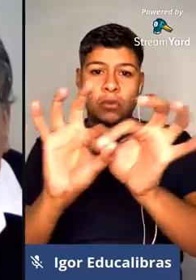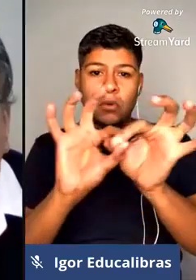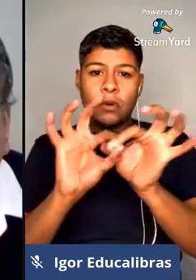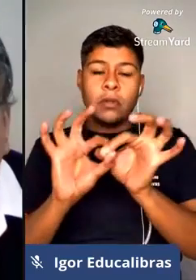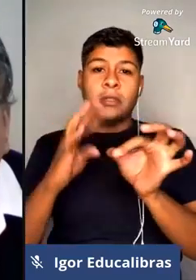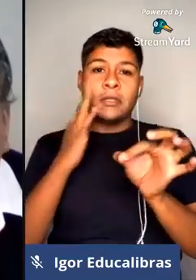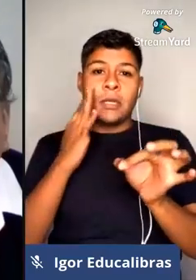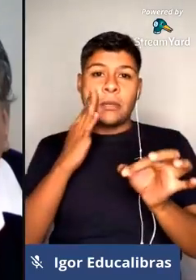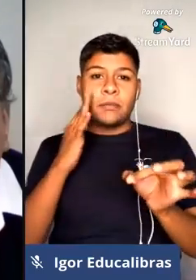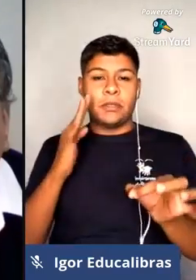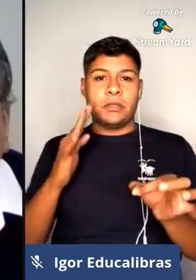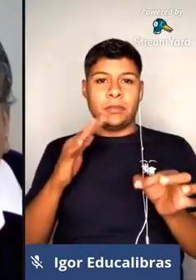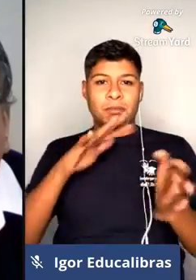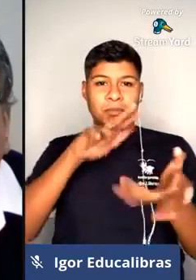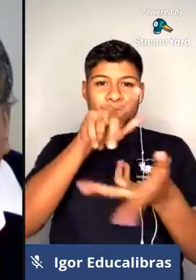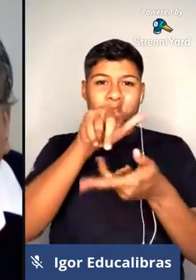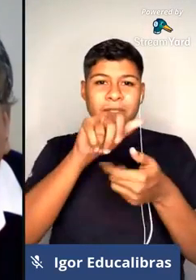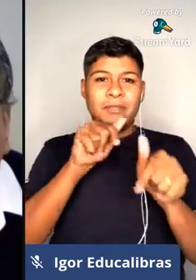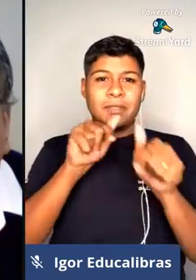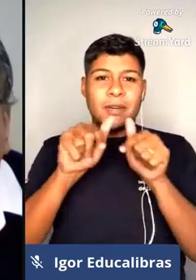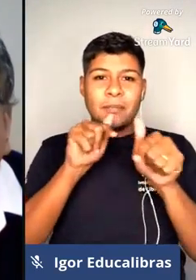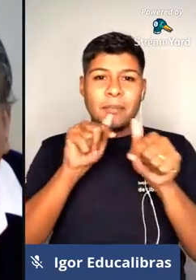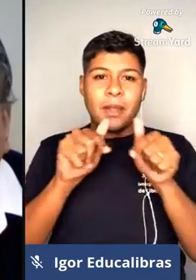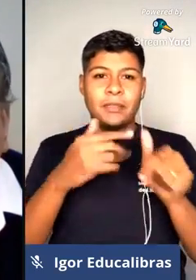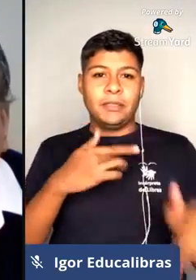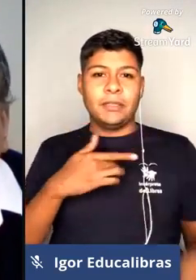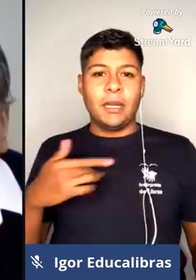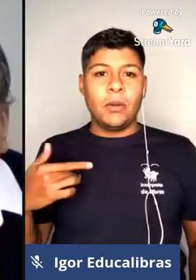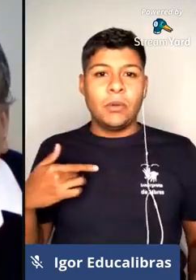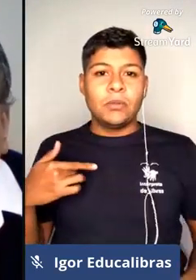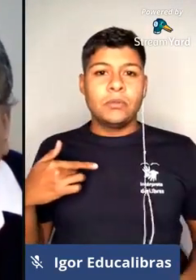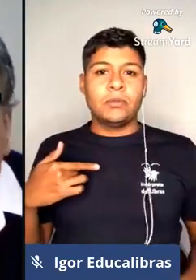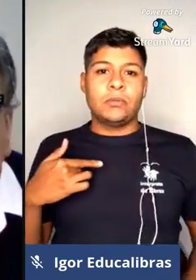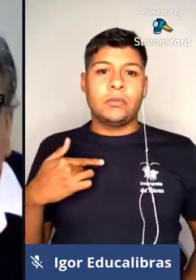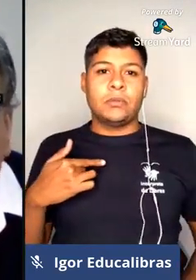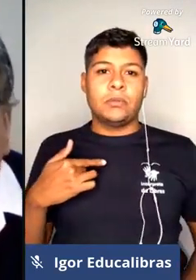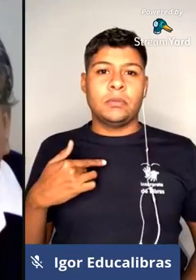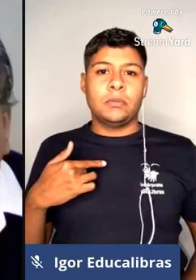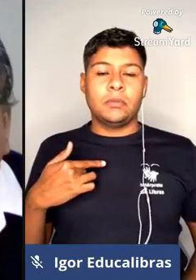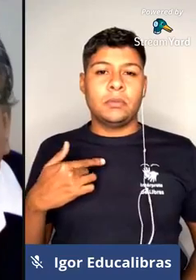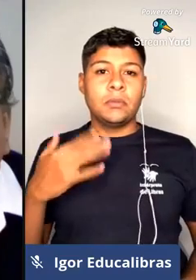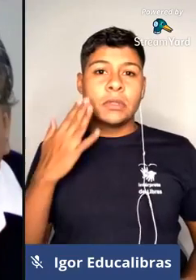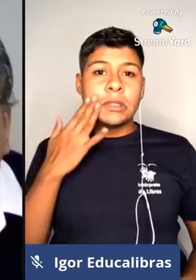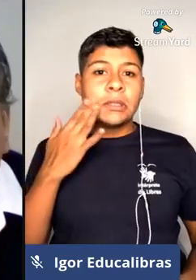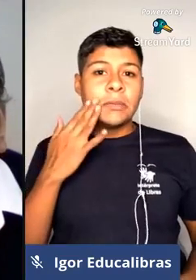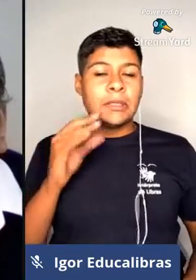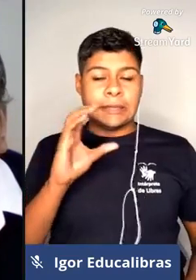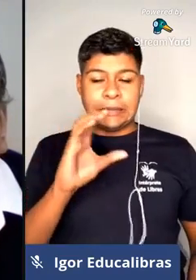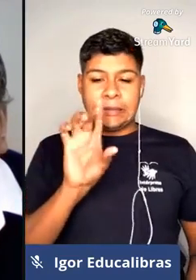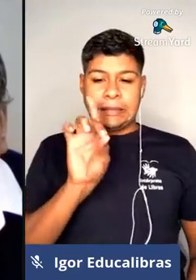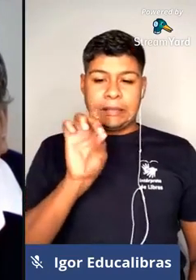de Saúde, a Organização Mundial do Trabalho, a do Comércio, que é hoje a OCDE, né,